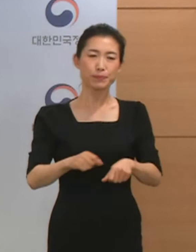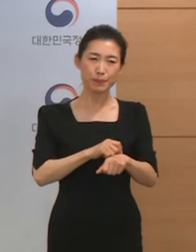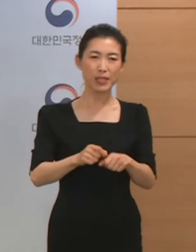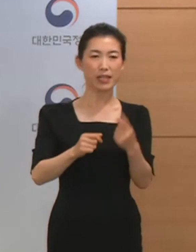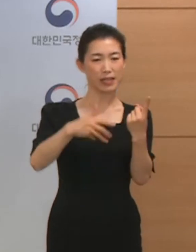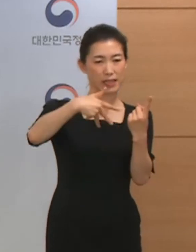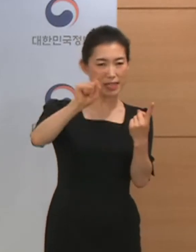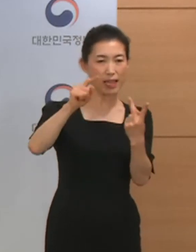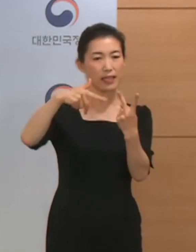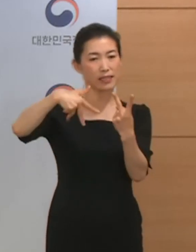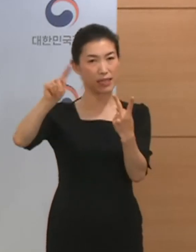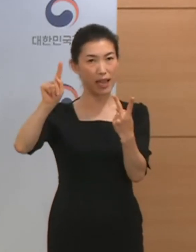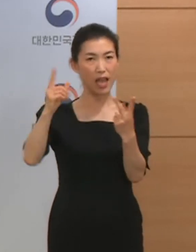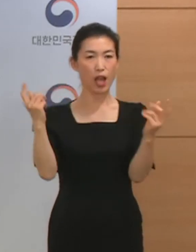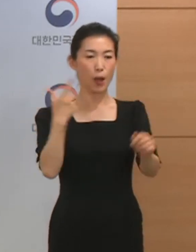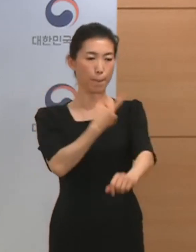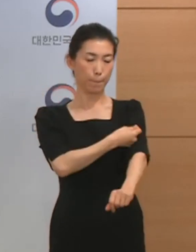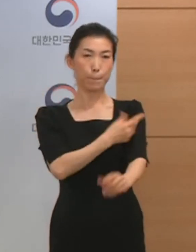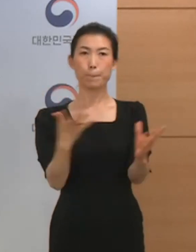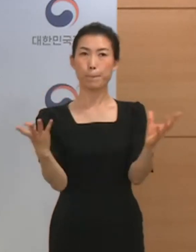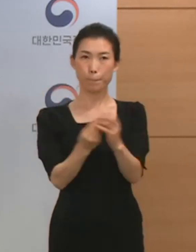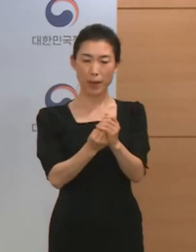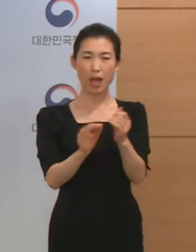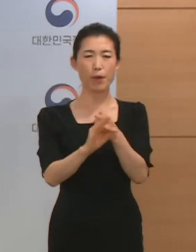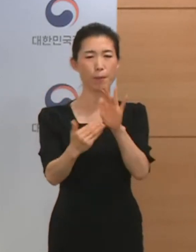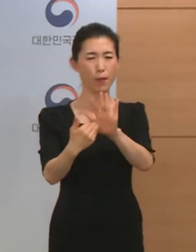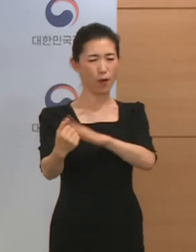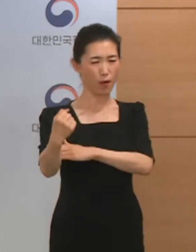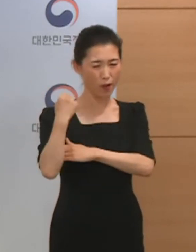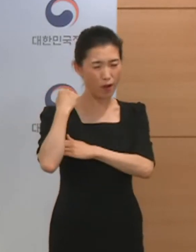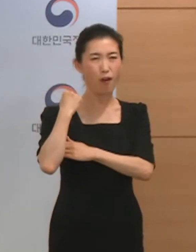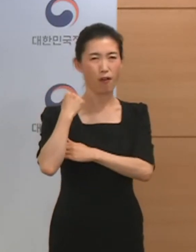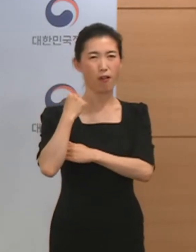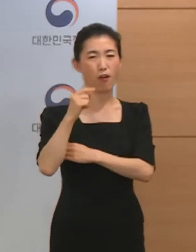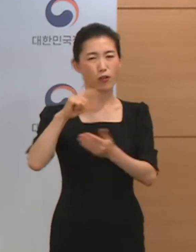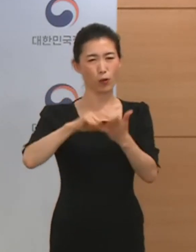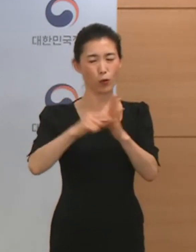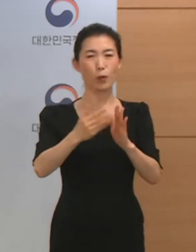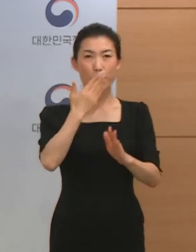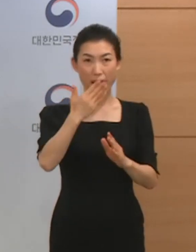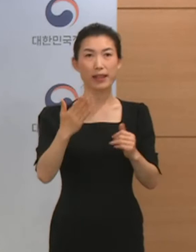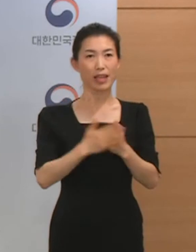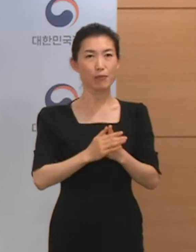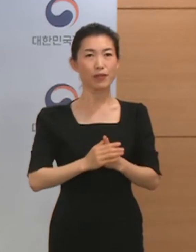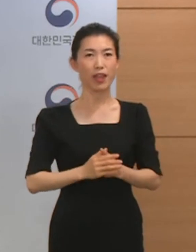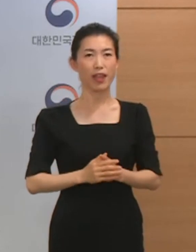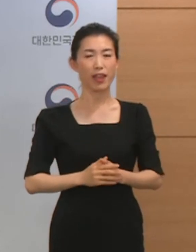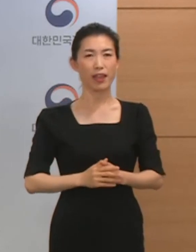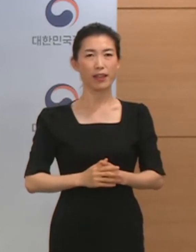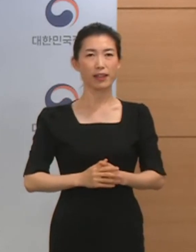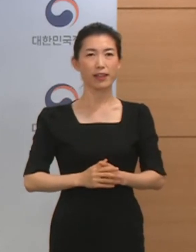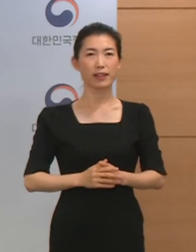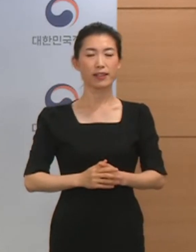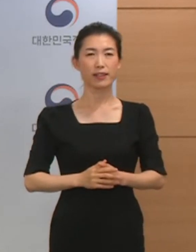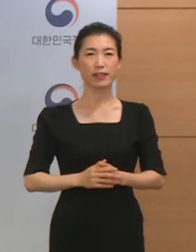접종까지 완료하게 되는 경우에는 상당한 면역력을 확보하게 되기 때문에 일정 정도 현재